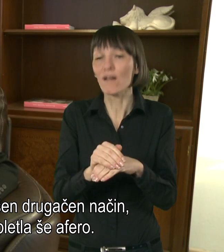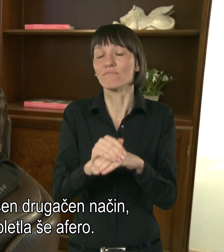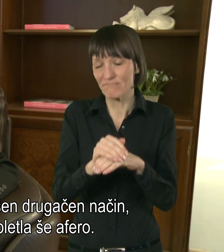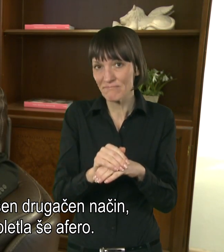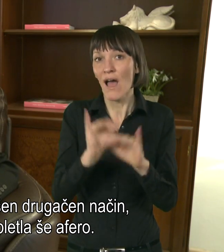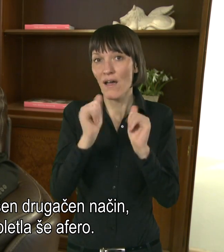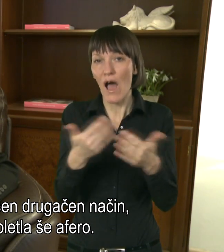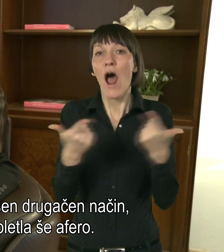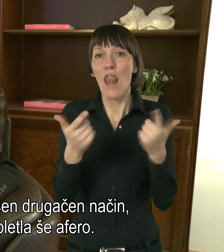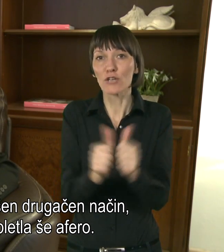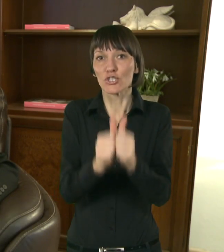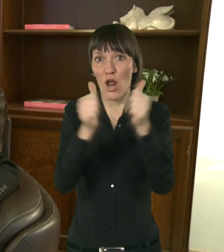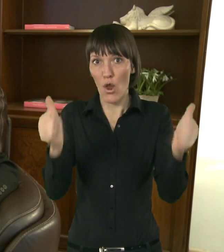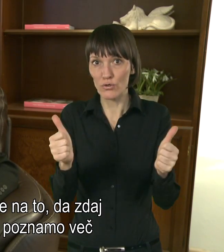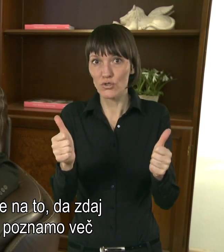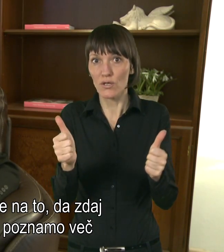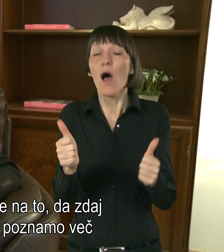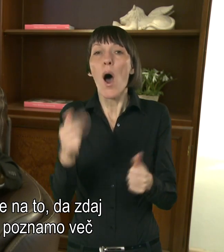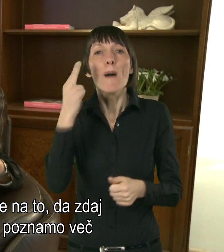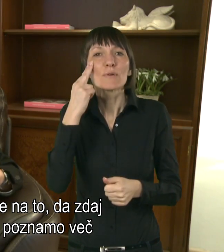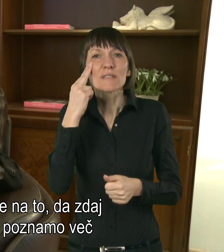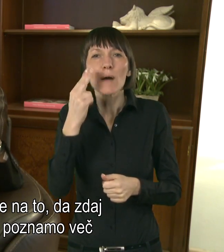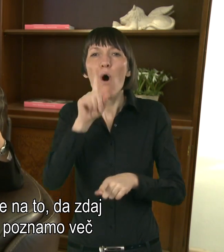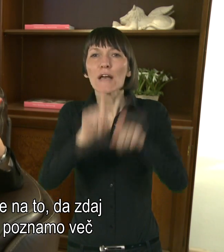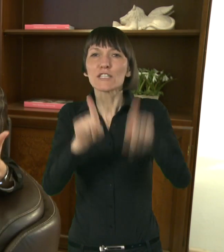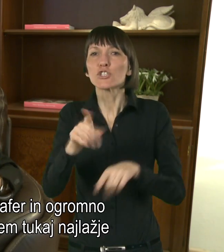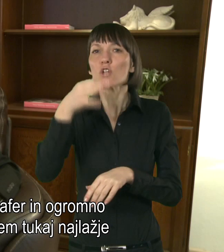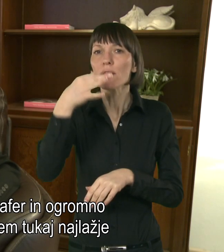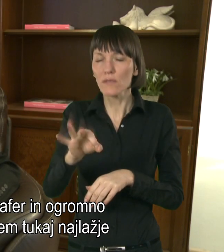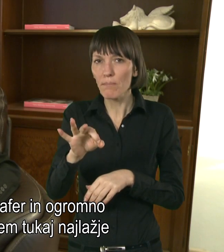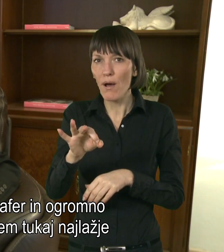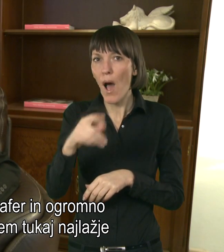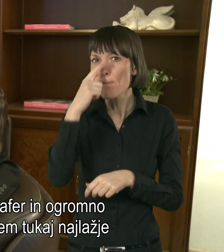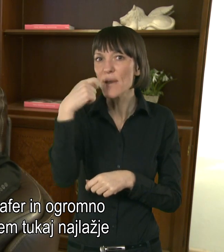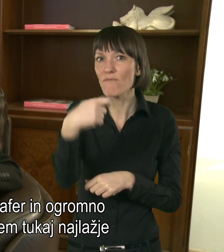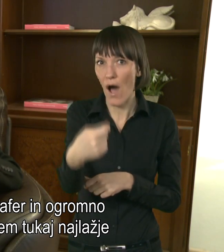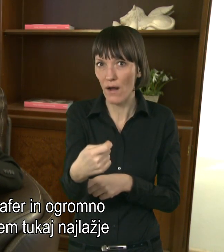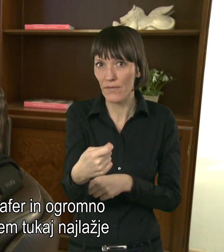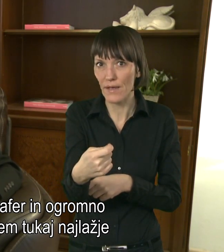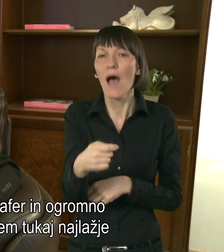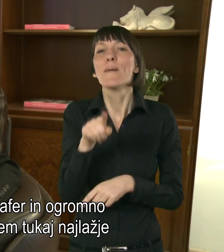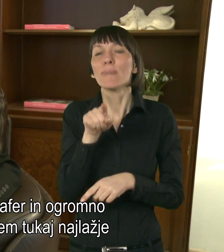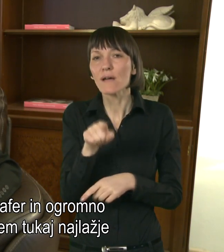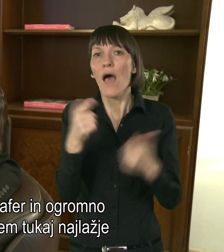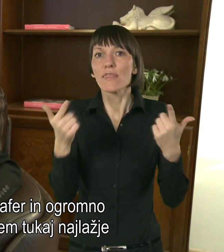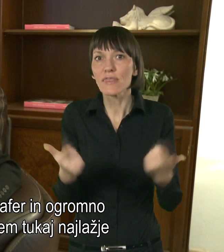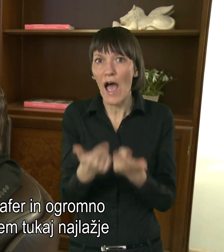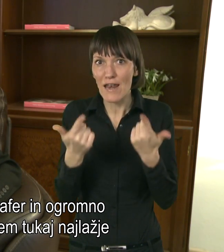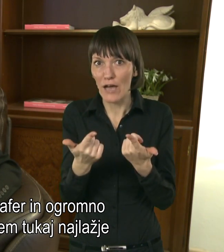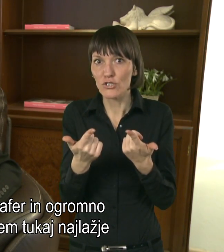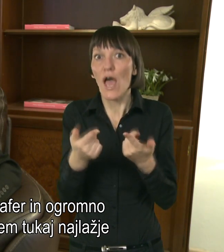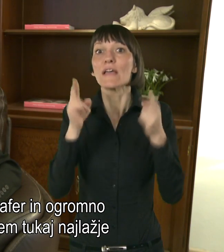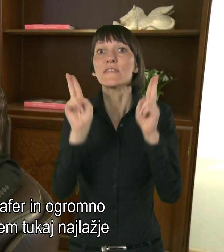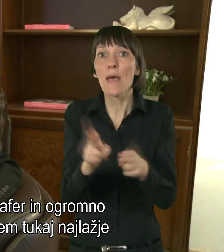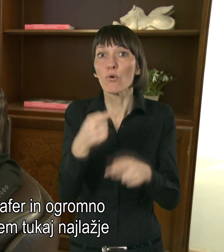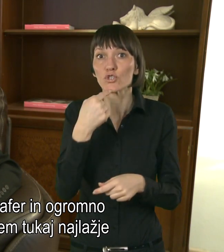sta opletla še afero. Se pravi, glede na to, da zdaj že vemo, da poznamo več različnih tipov afer in ogromno vzrokov, je pa potem